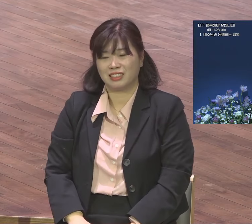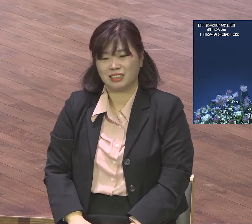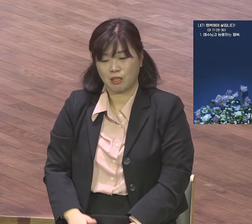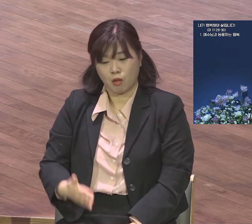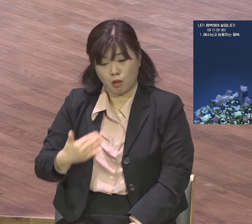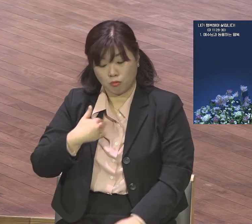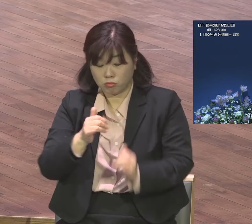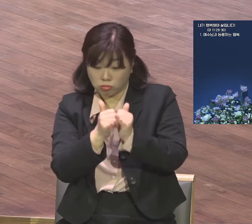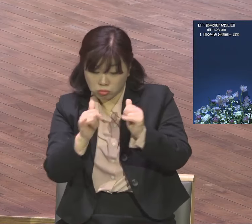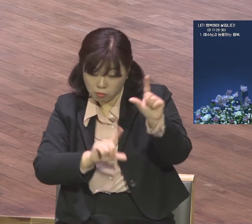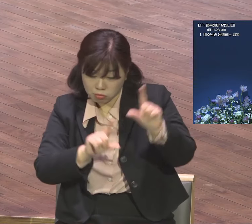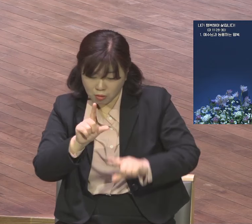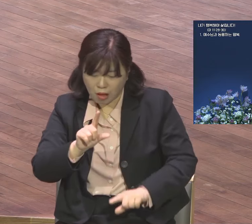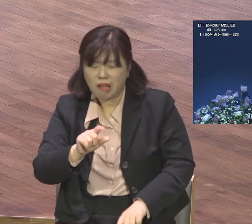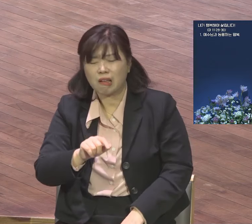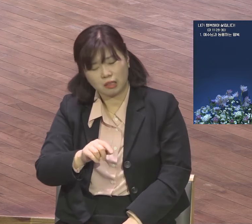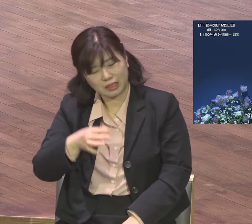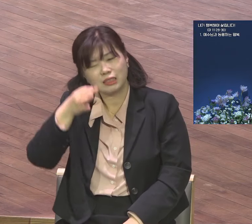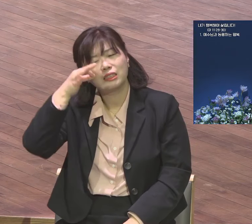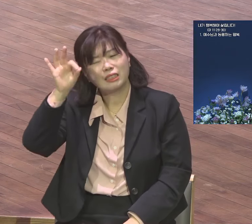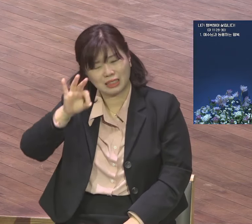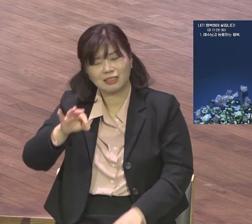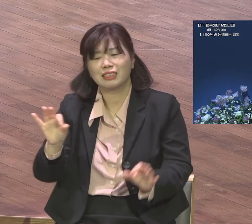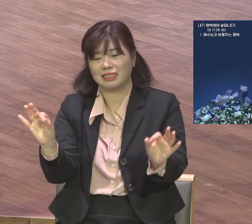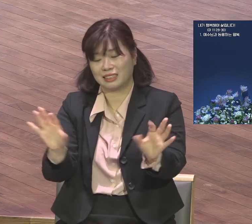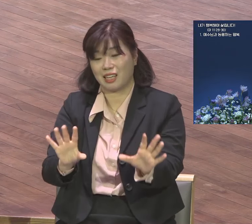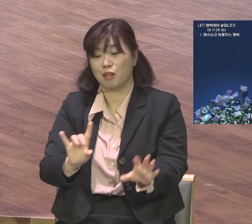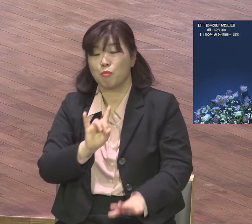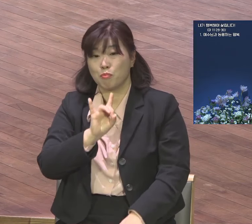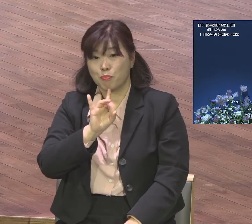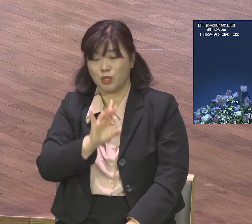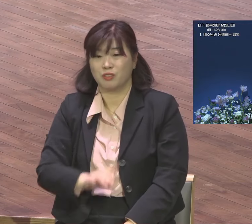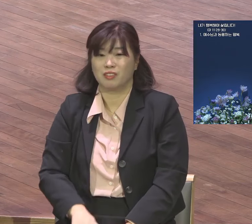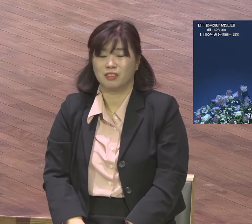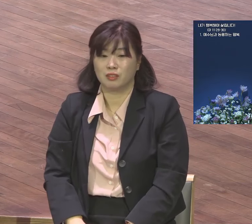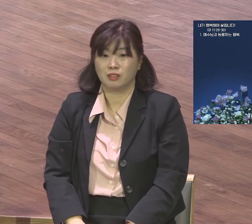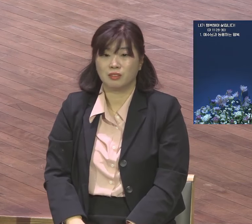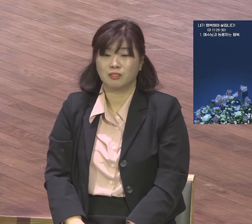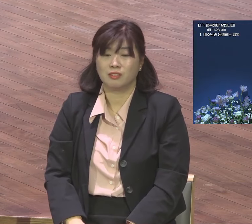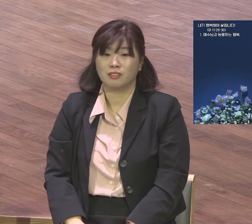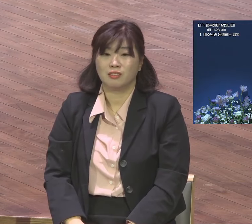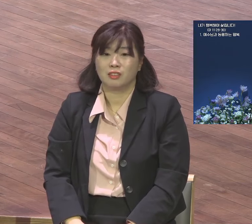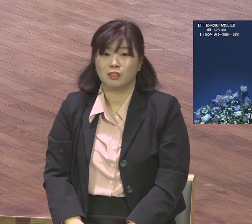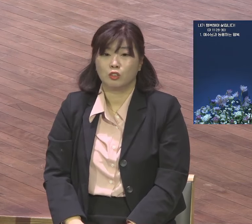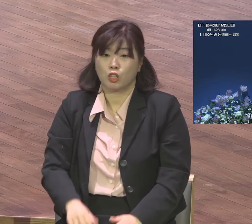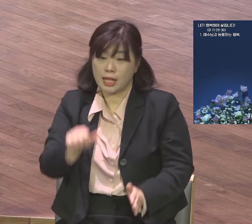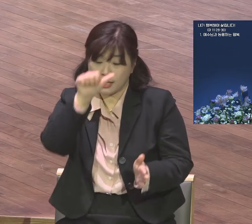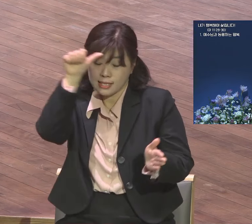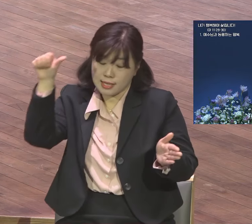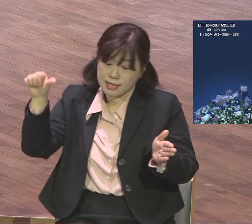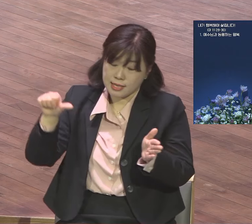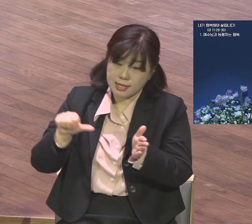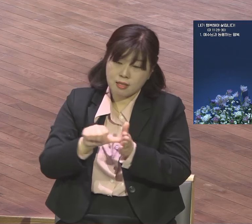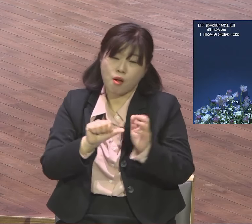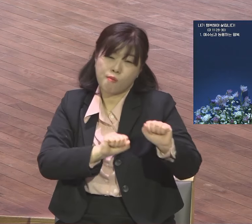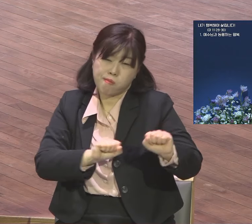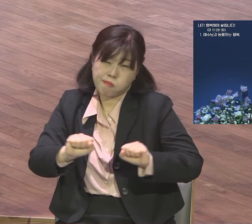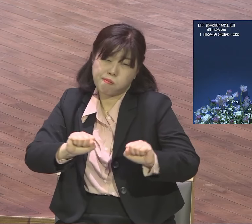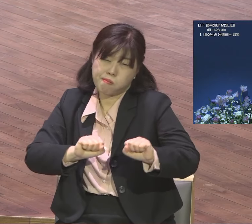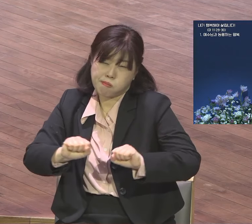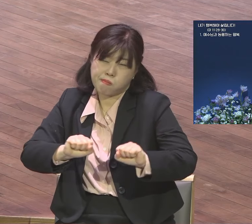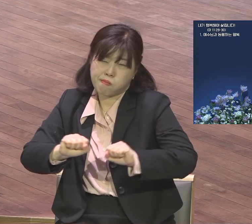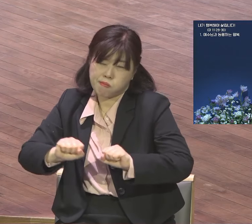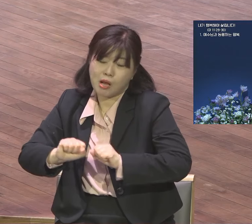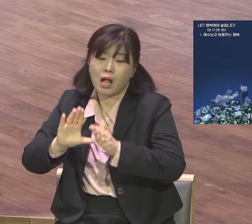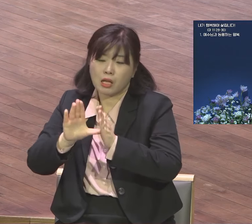존재인데 그 인생길도 평안하고 행복한 것이 아니라 어려움 속에 처해 있다는